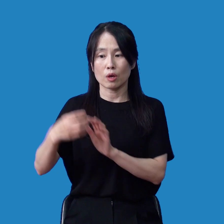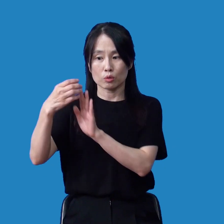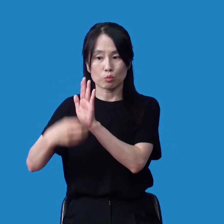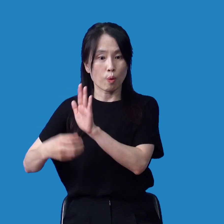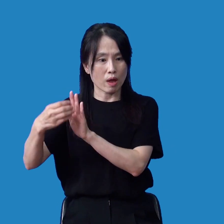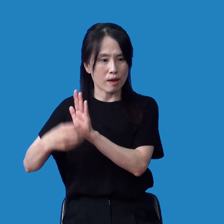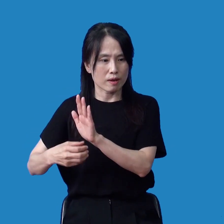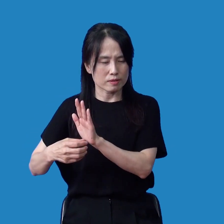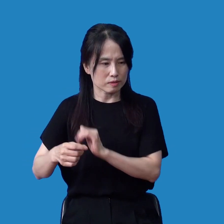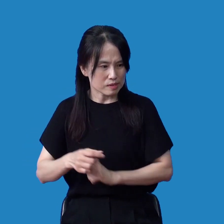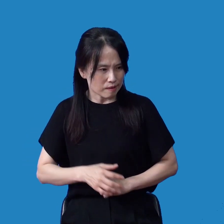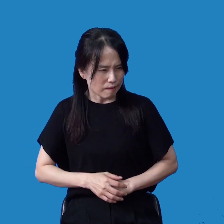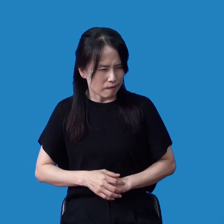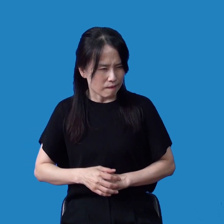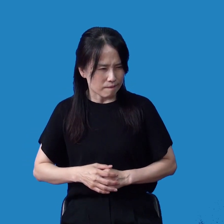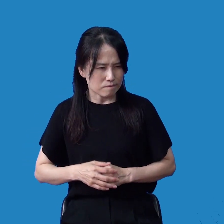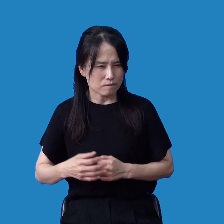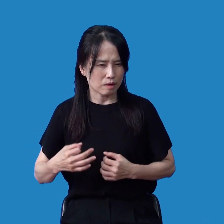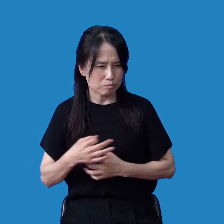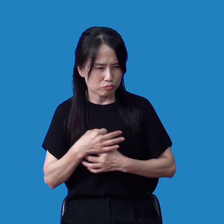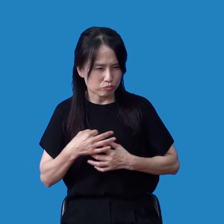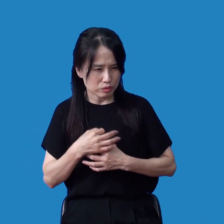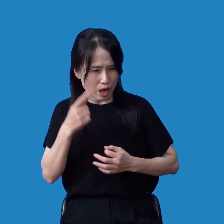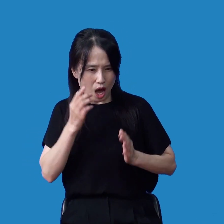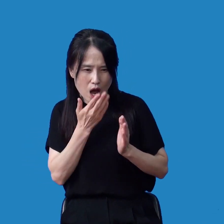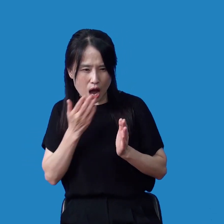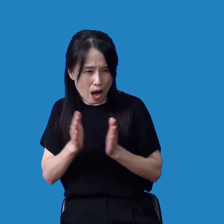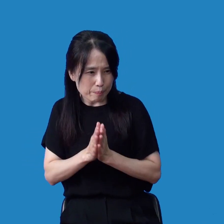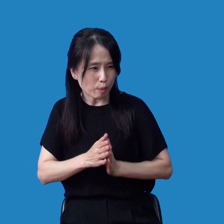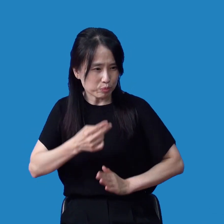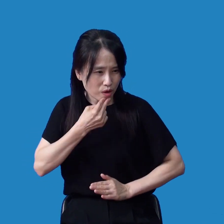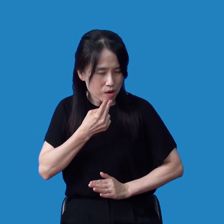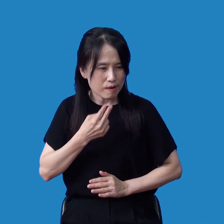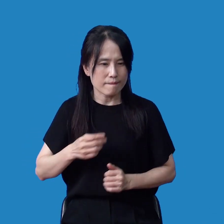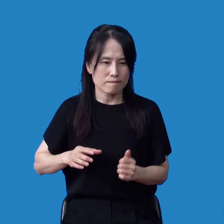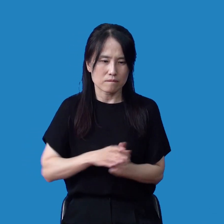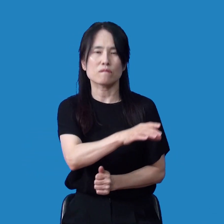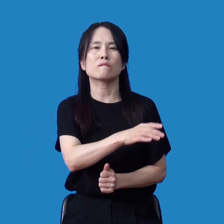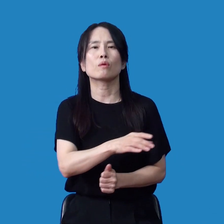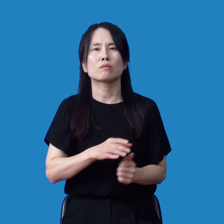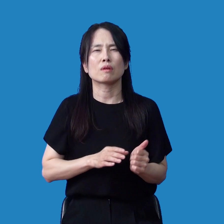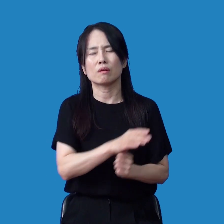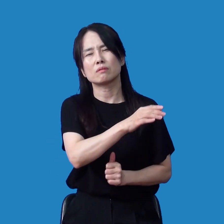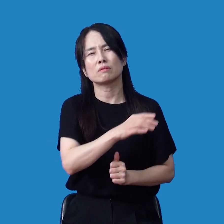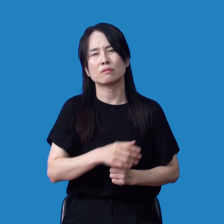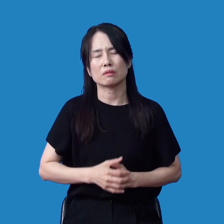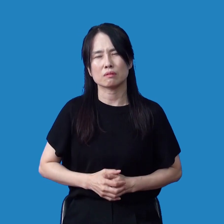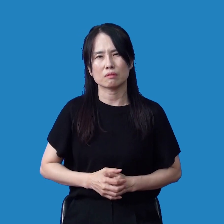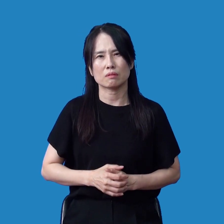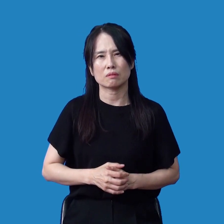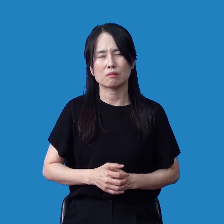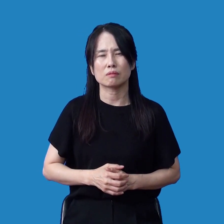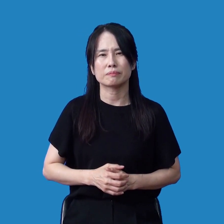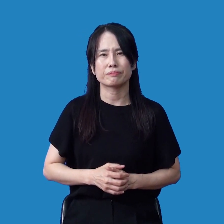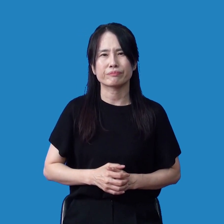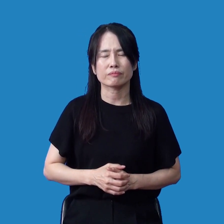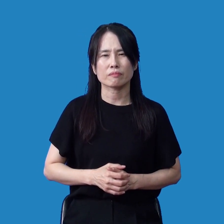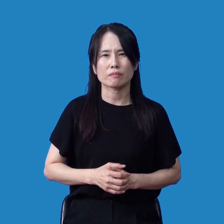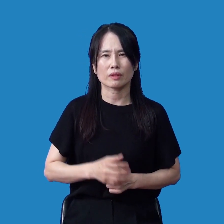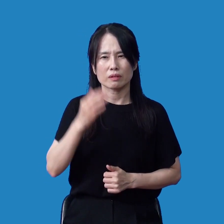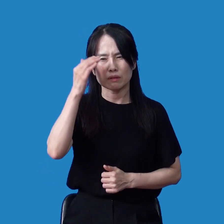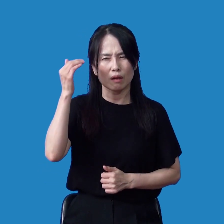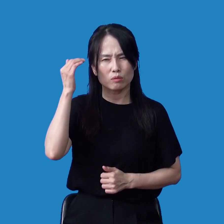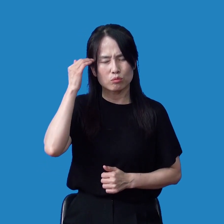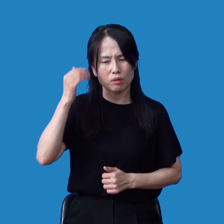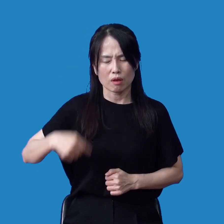이단으로 몰려서 목사 제명까지 당했습니다. 한국에 정말 양심을 대표하는